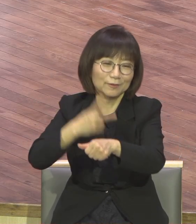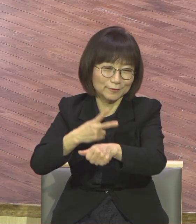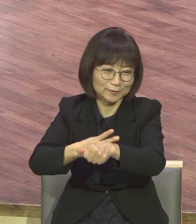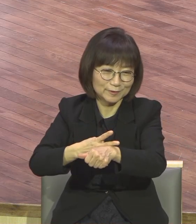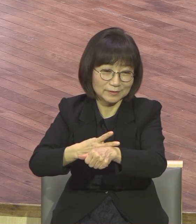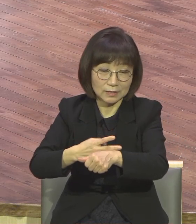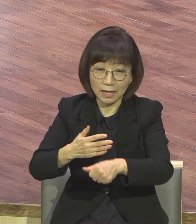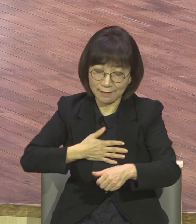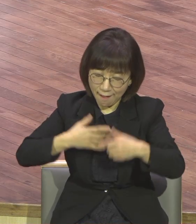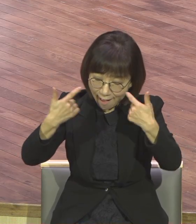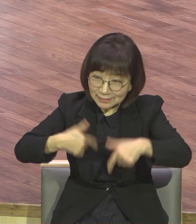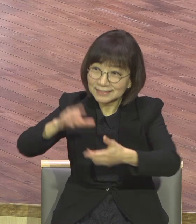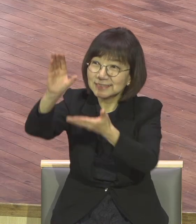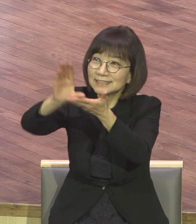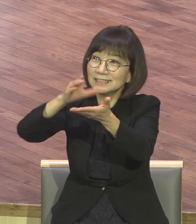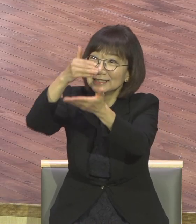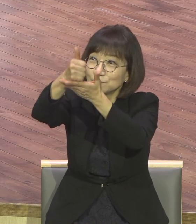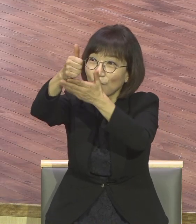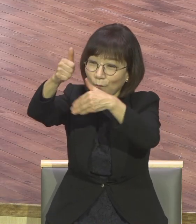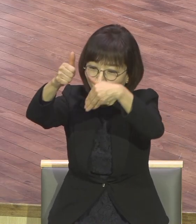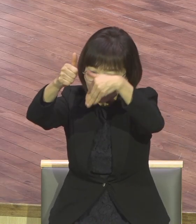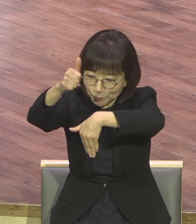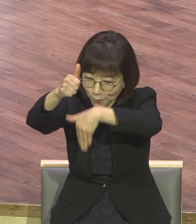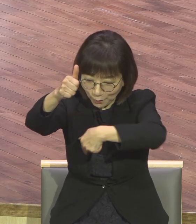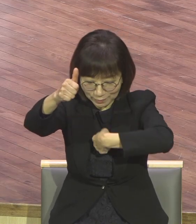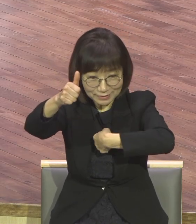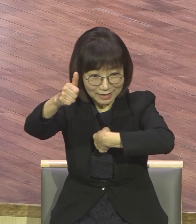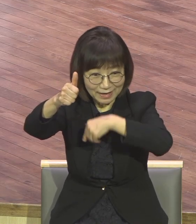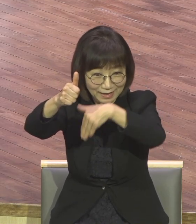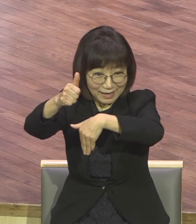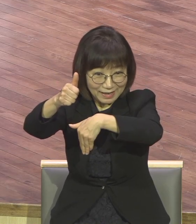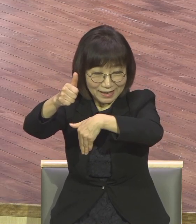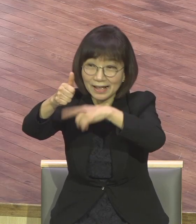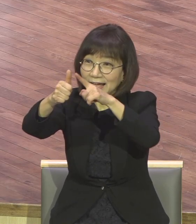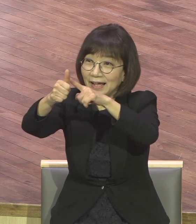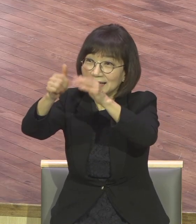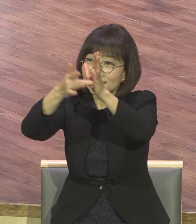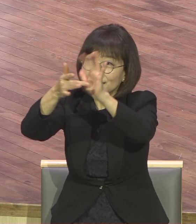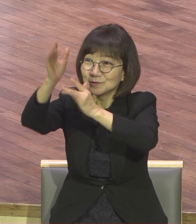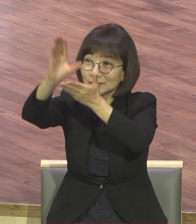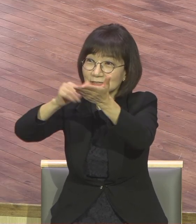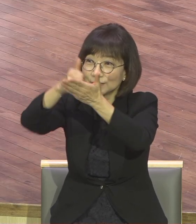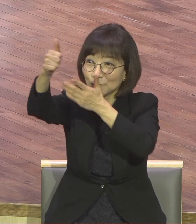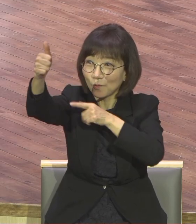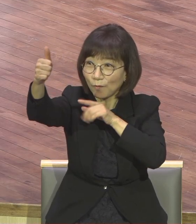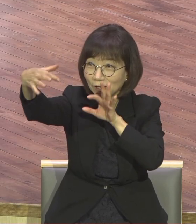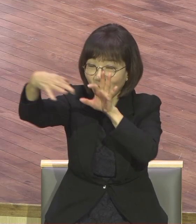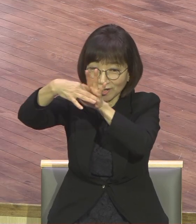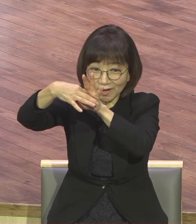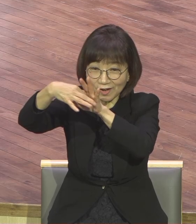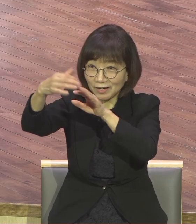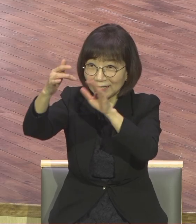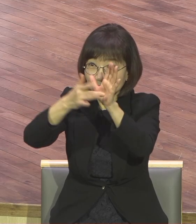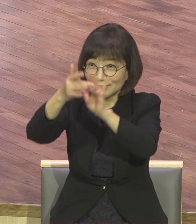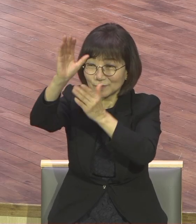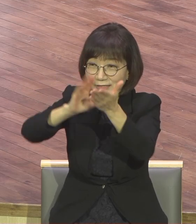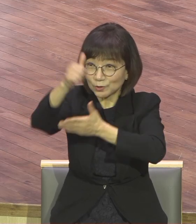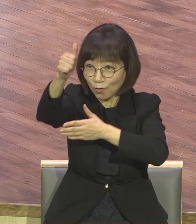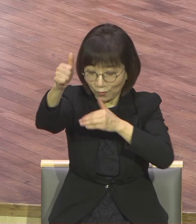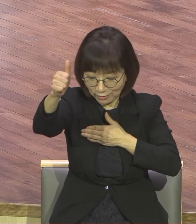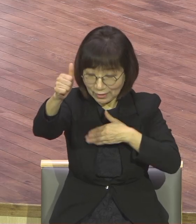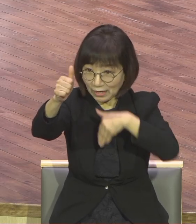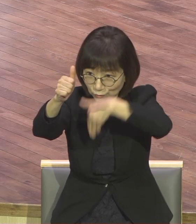종이다. 자신은 예수 그리스도에게 속했고 예수 그리스도를 따르는 종이다. 그래서 내가